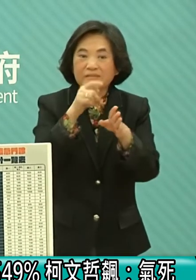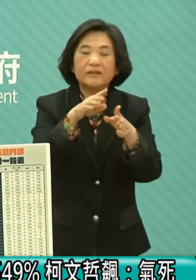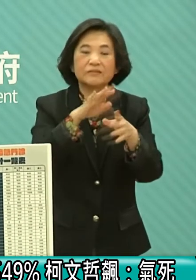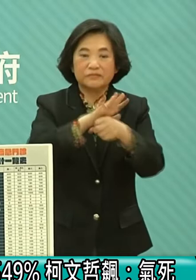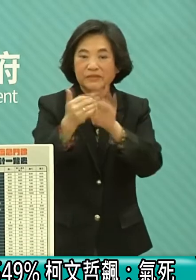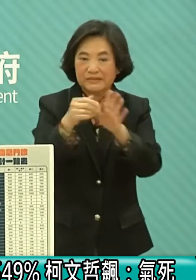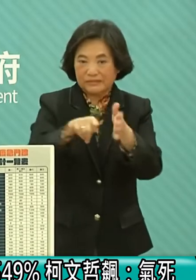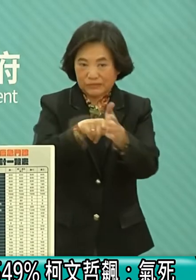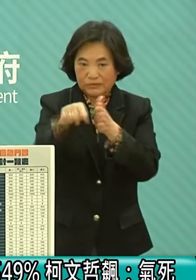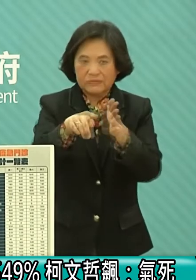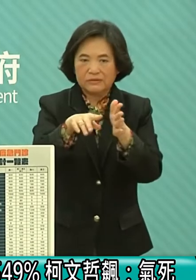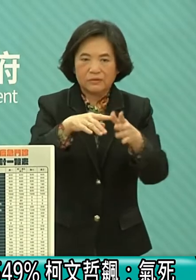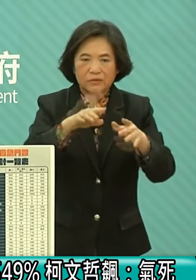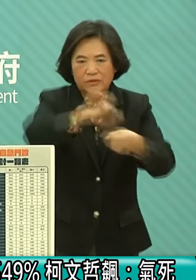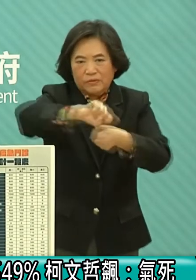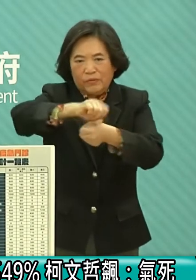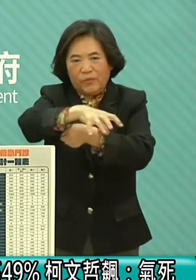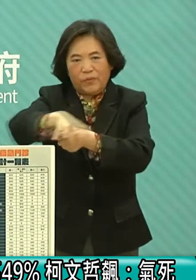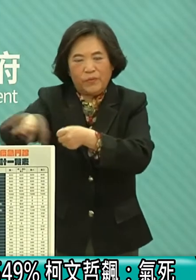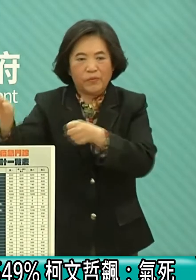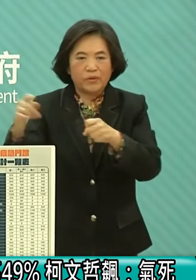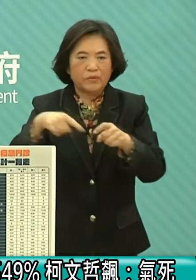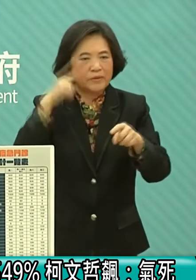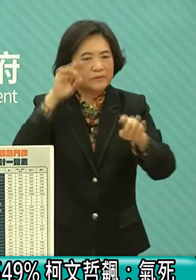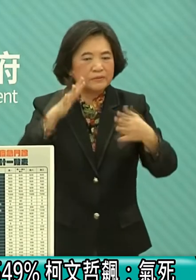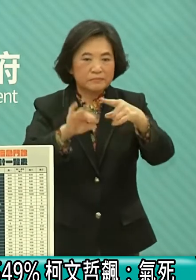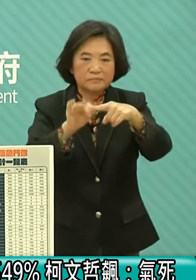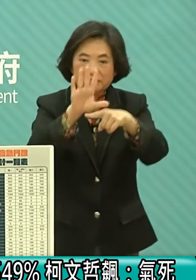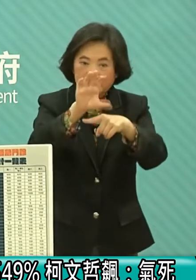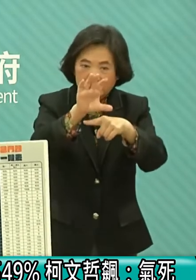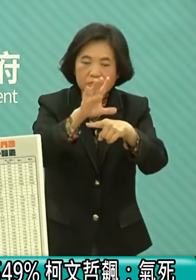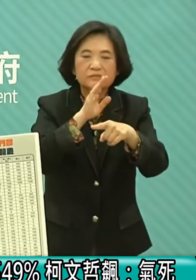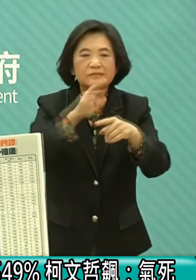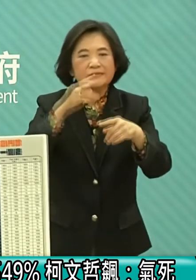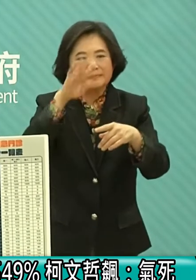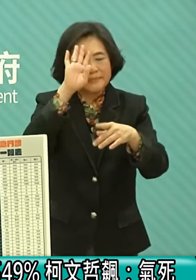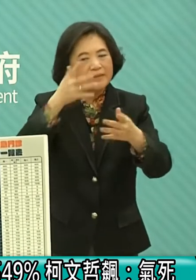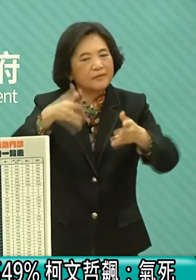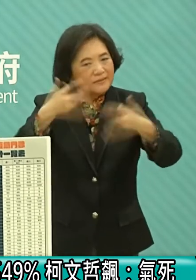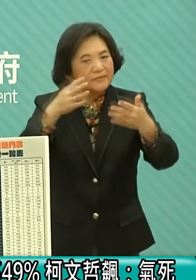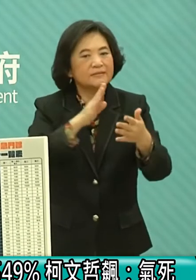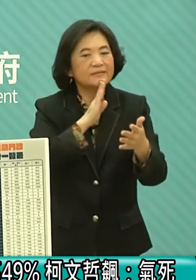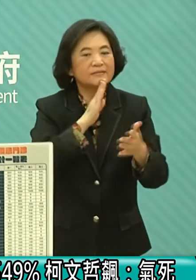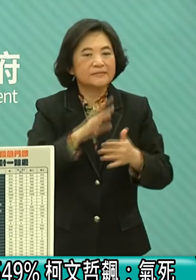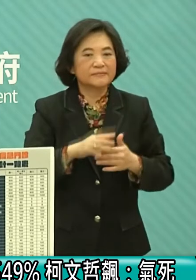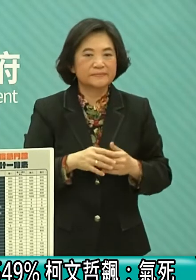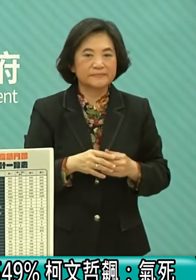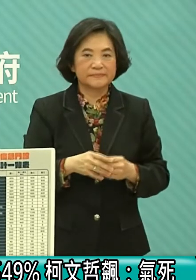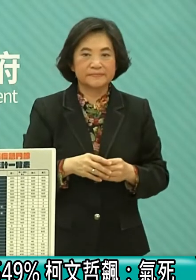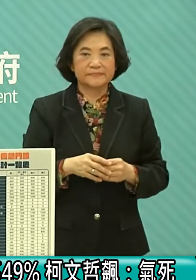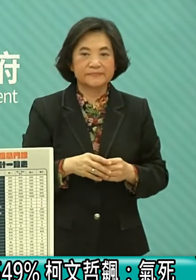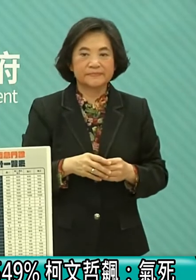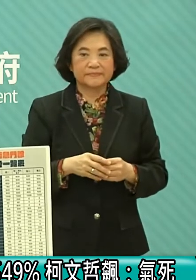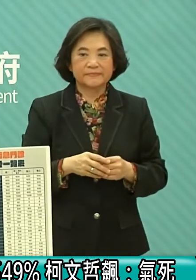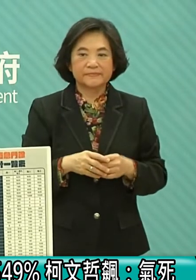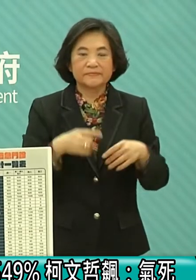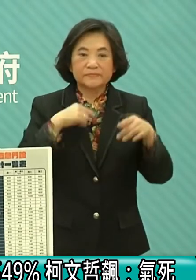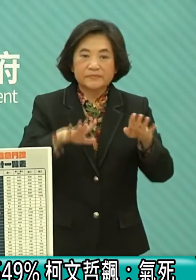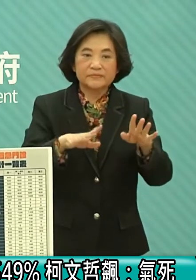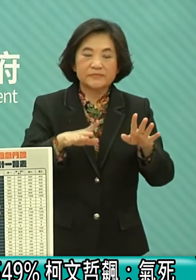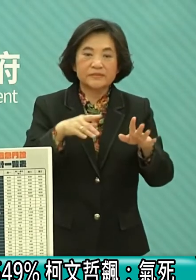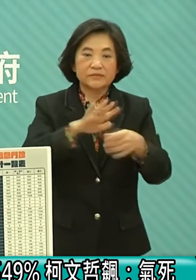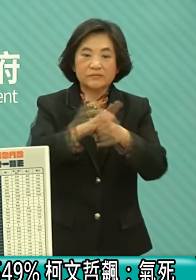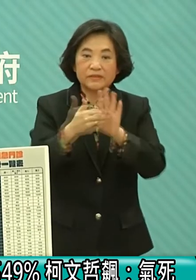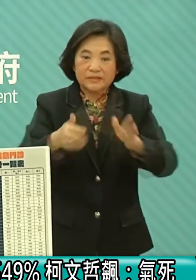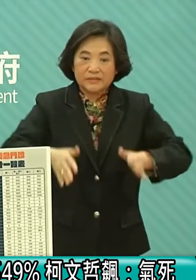很清楚的嘛哦。大部分哦，还是 99% 还是轻症的哈，所以到现在为止，你知道哦，我们这个防疫急